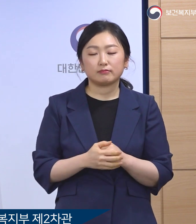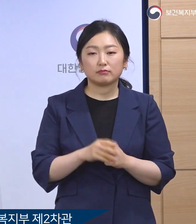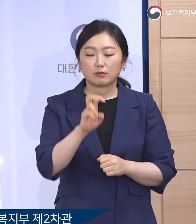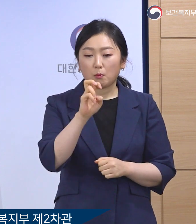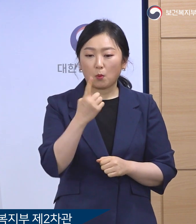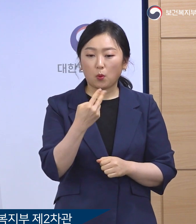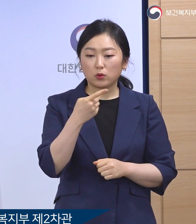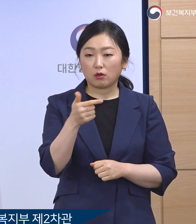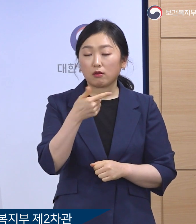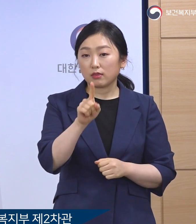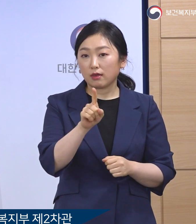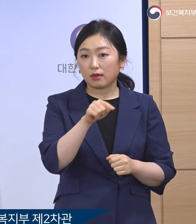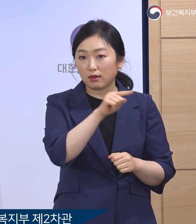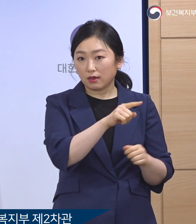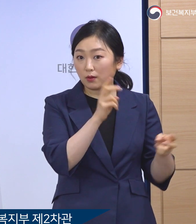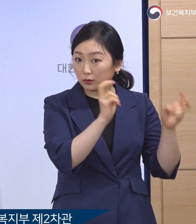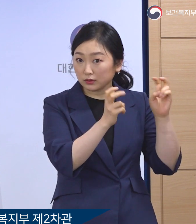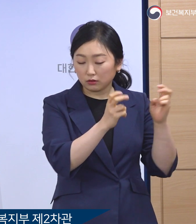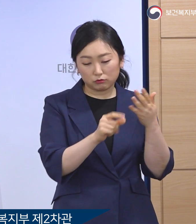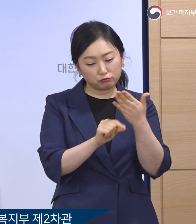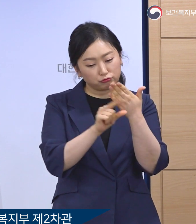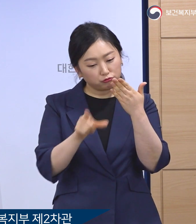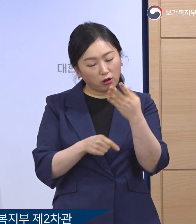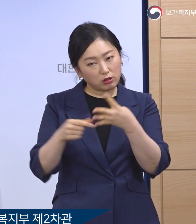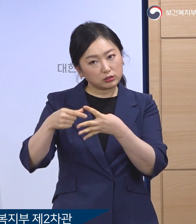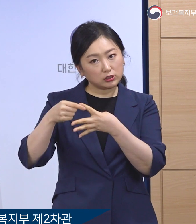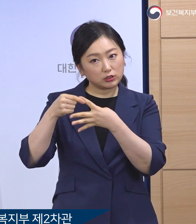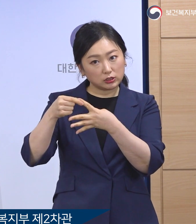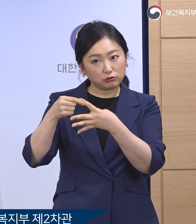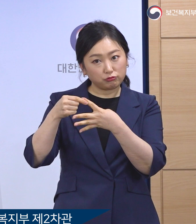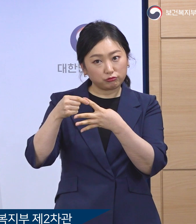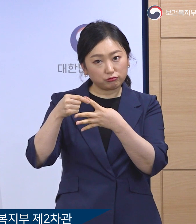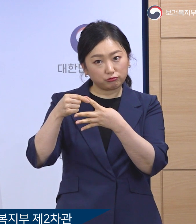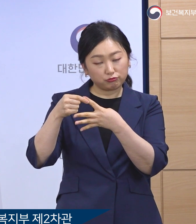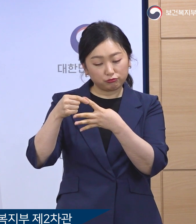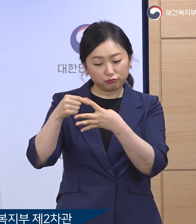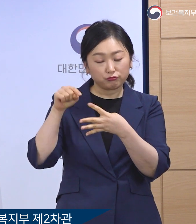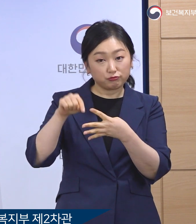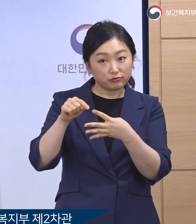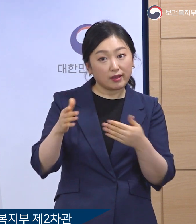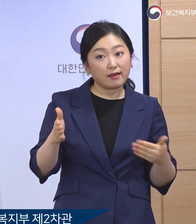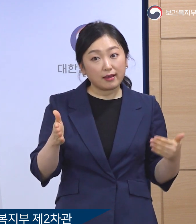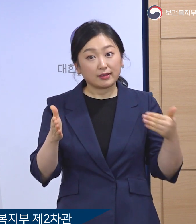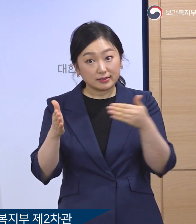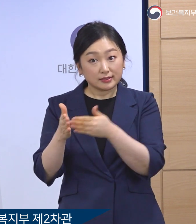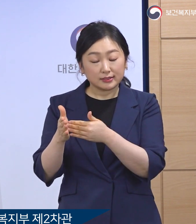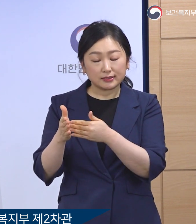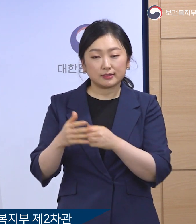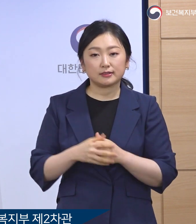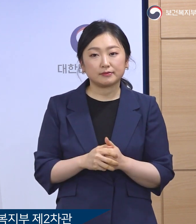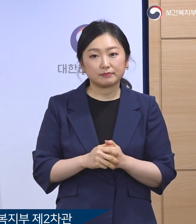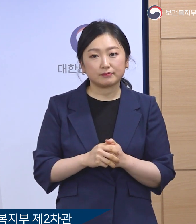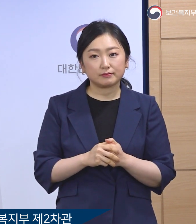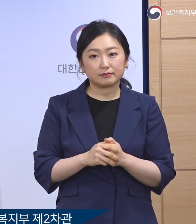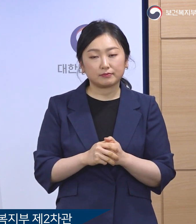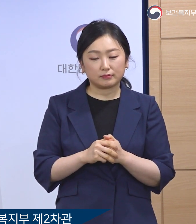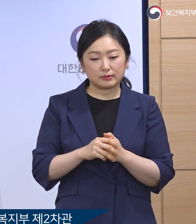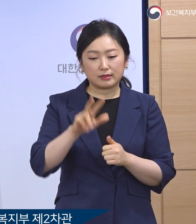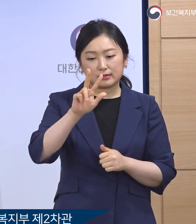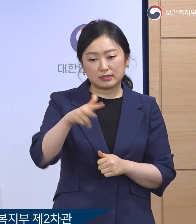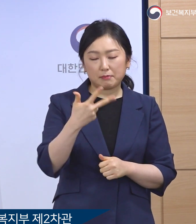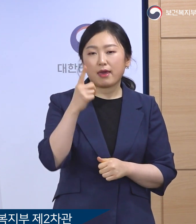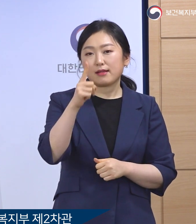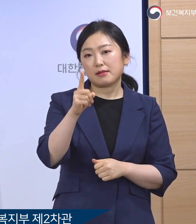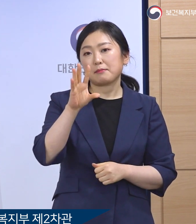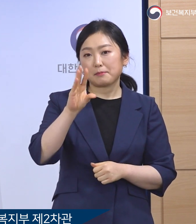모더나사는 우리나라의 9월 첫째 주, 8월 마지막 주와 겹치는 주까지 약